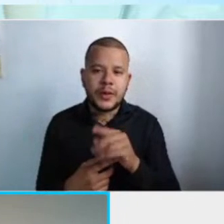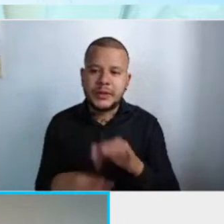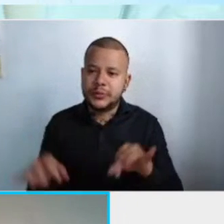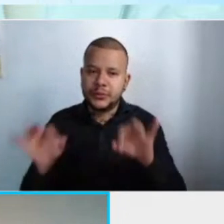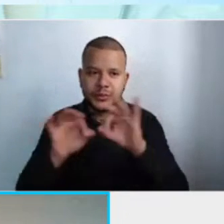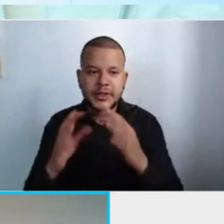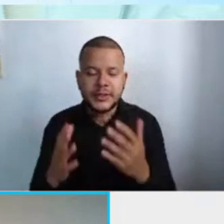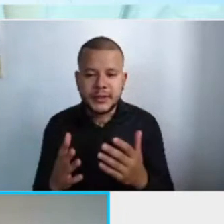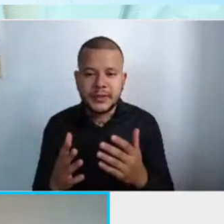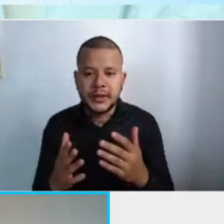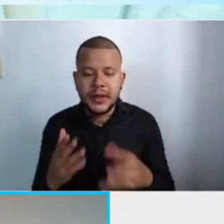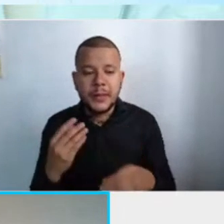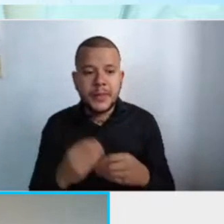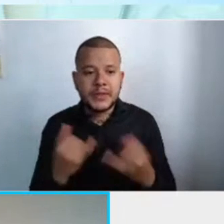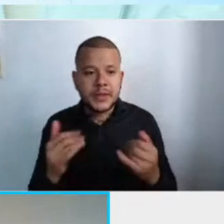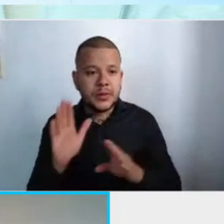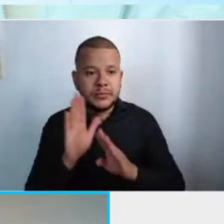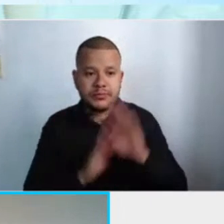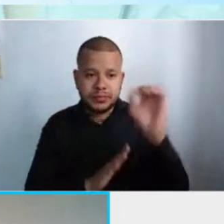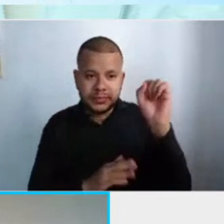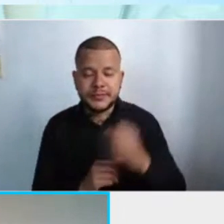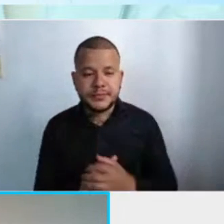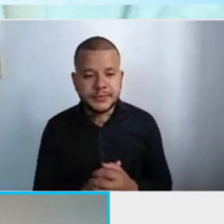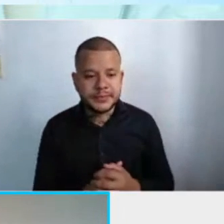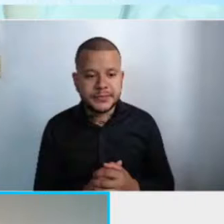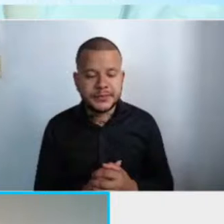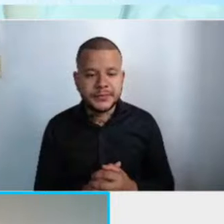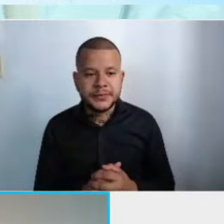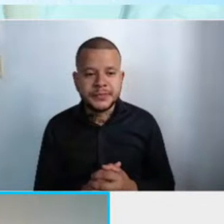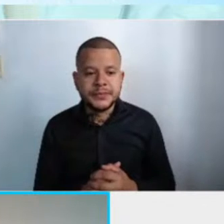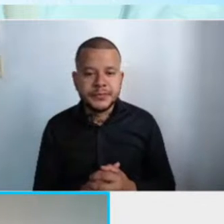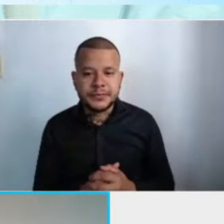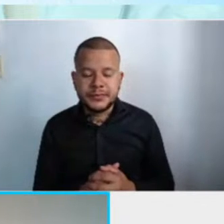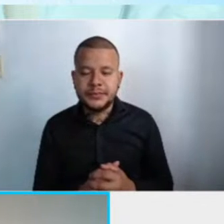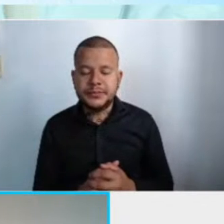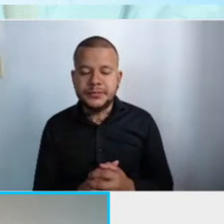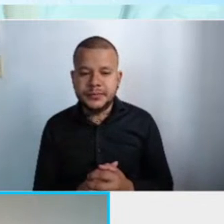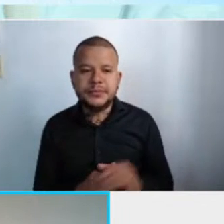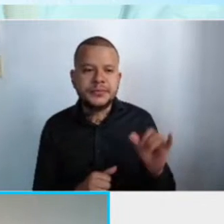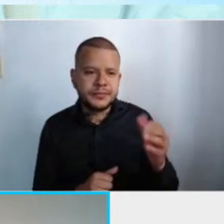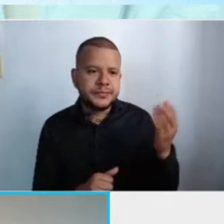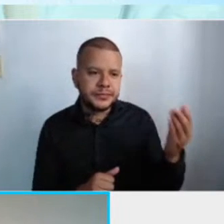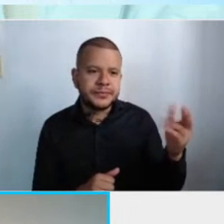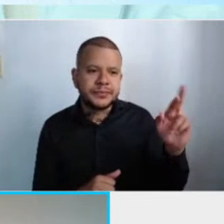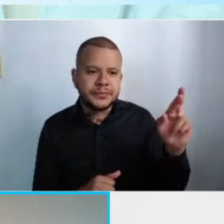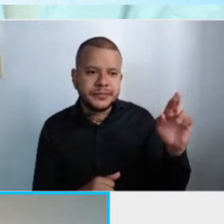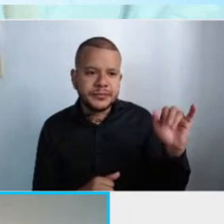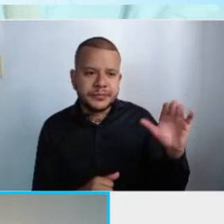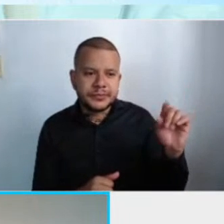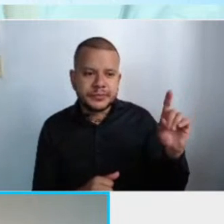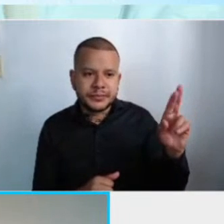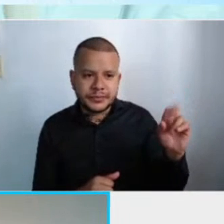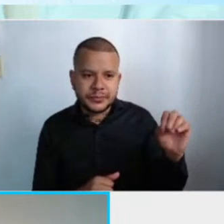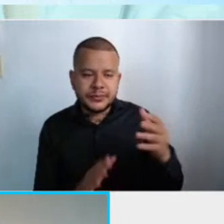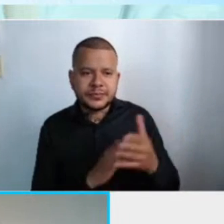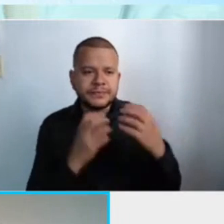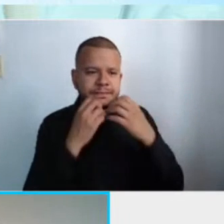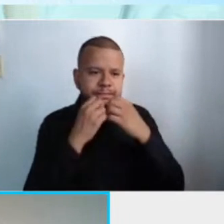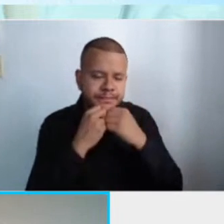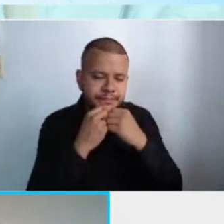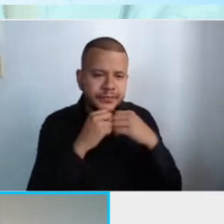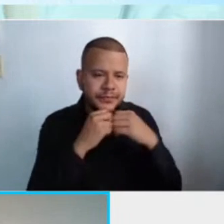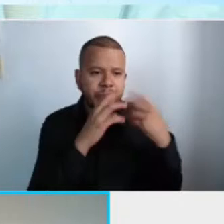el éxito de este webinar. Y en el transcurso, así como lo dijo usted, Ricardito, va a ser presencia nuestro queridísimo